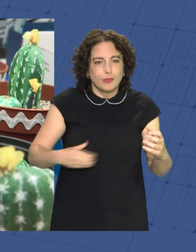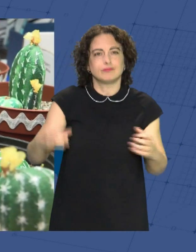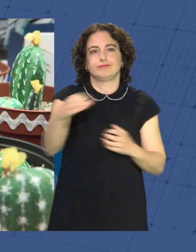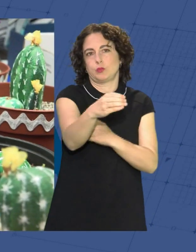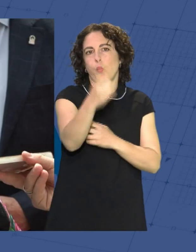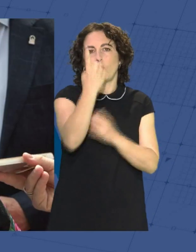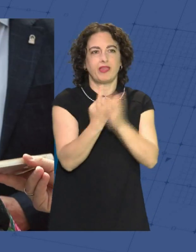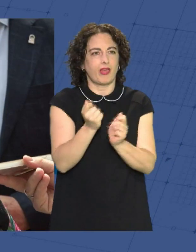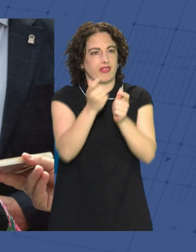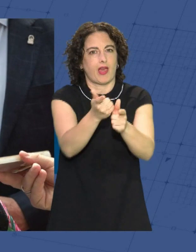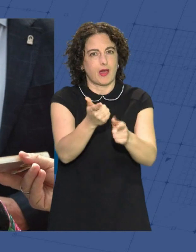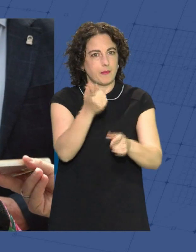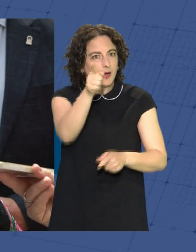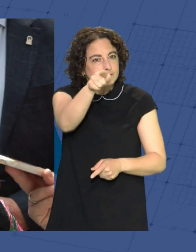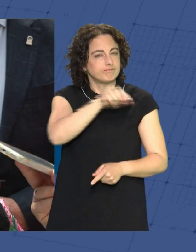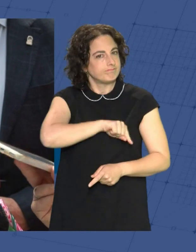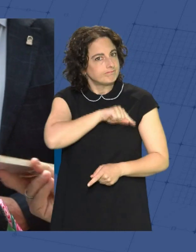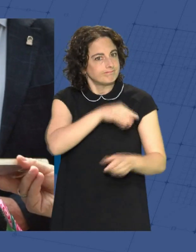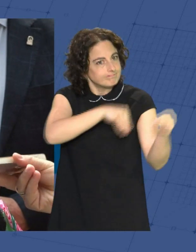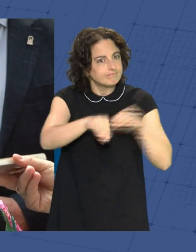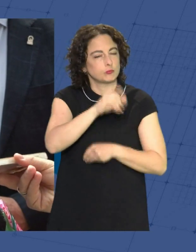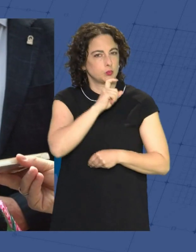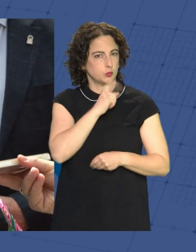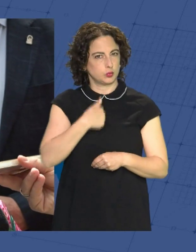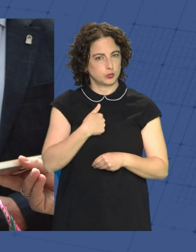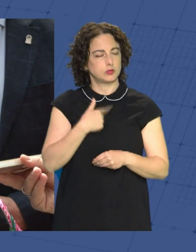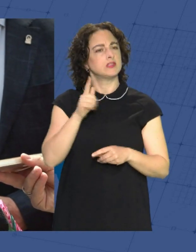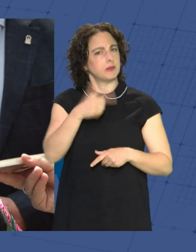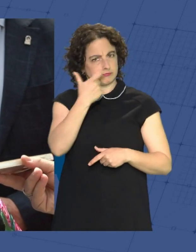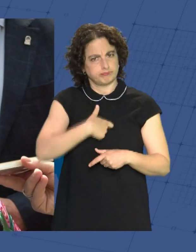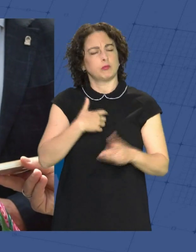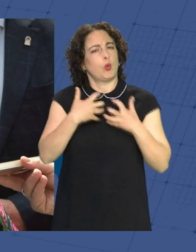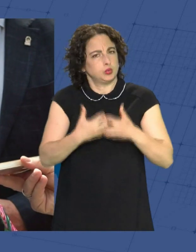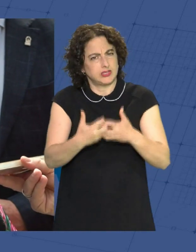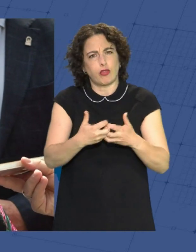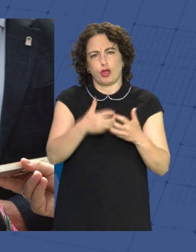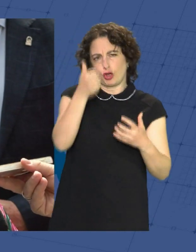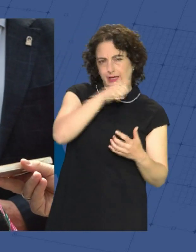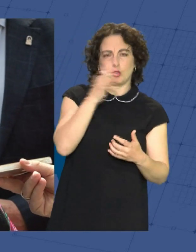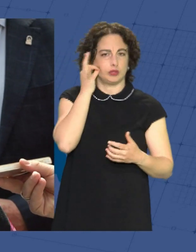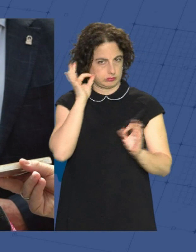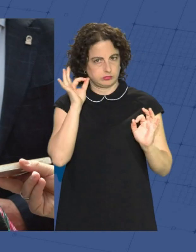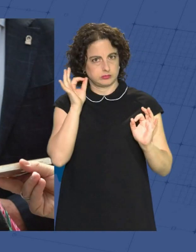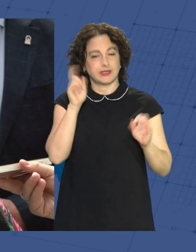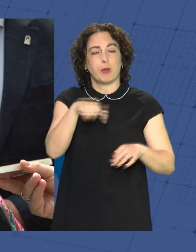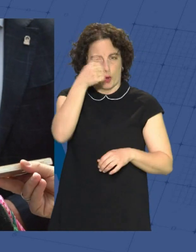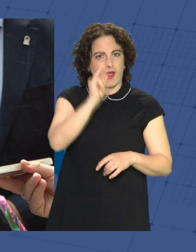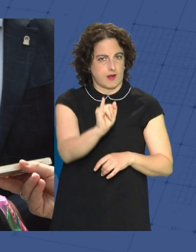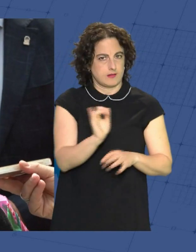para que viesen lo que sufrimos y además los luchadores que somos y luchadores porque también hay hombres.